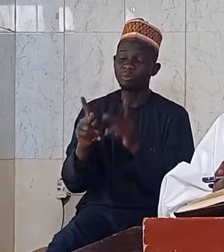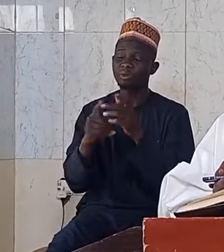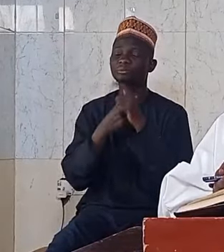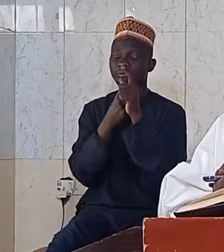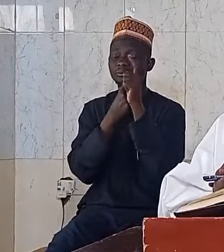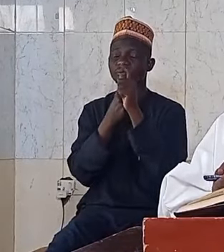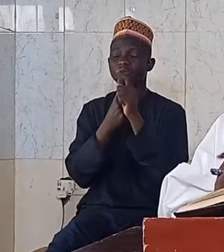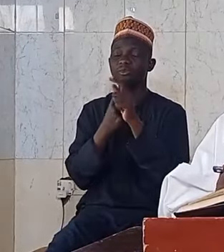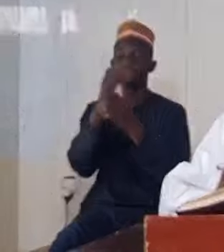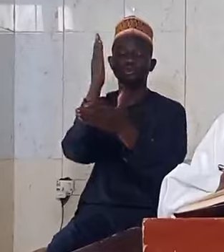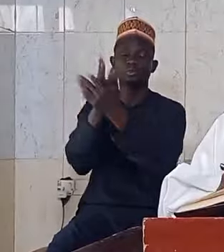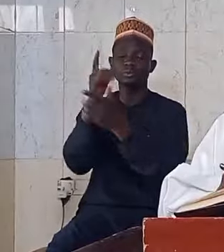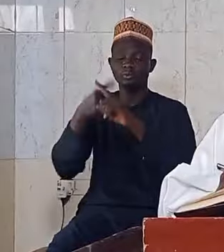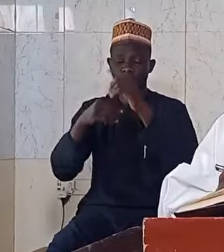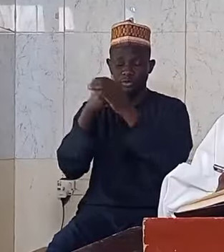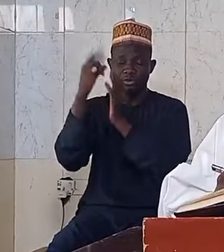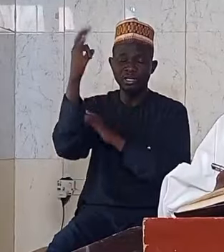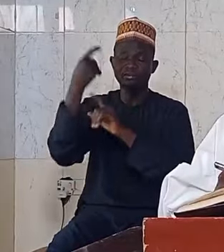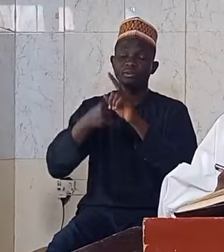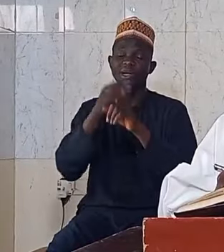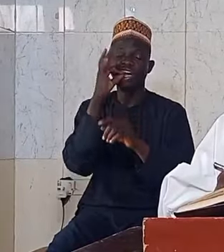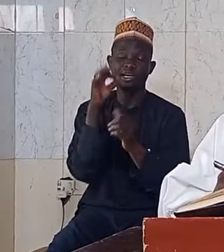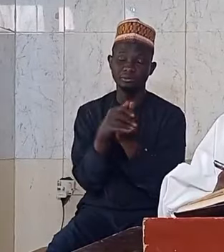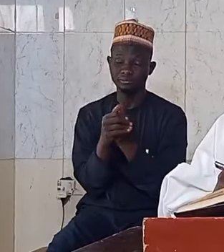aka hana su yin hijira a Makka